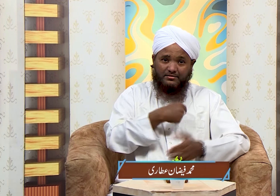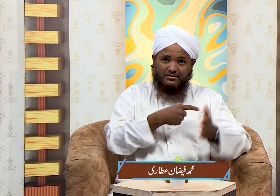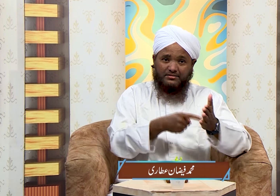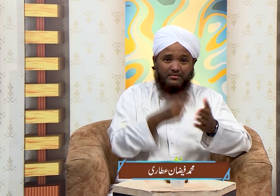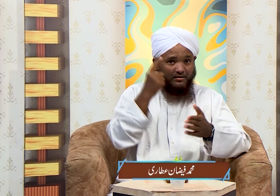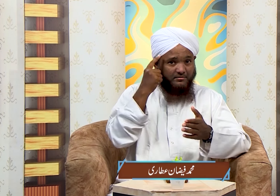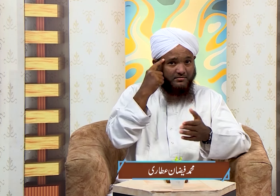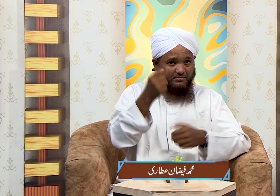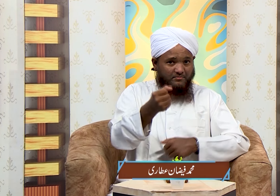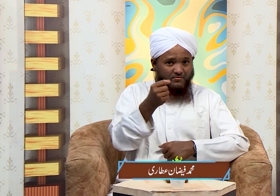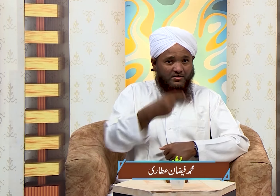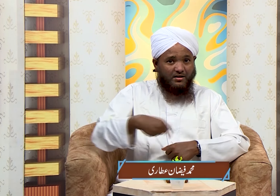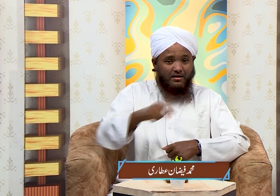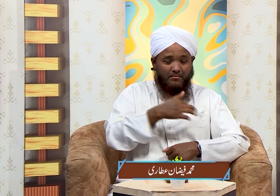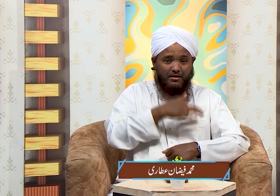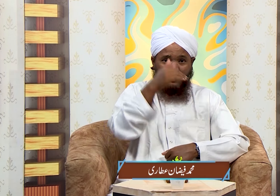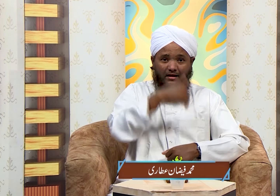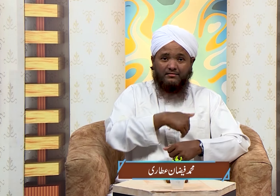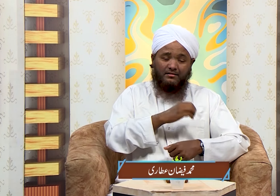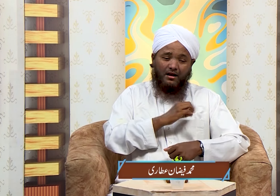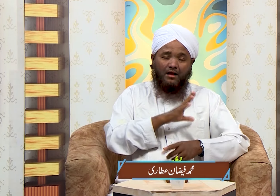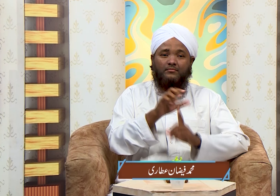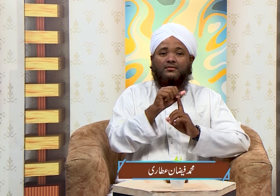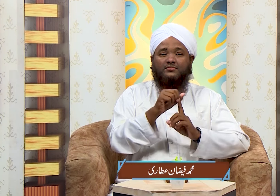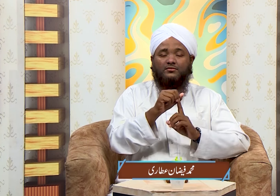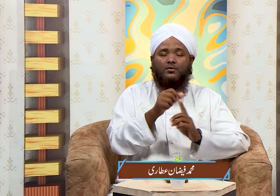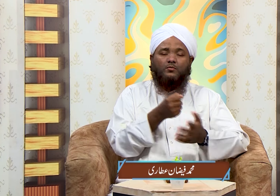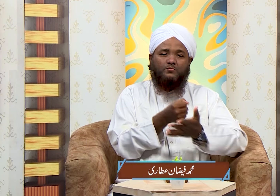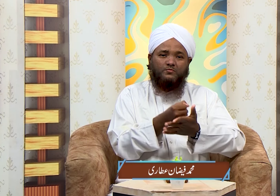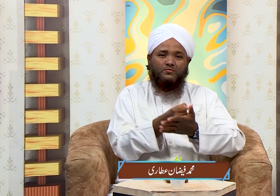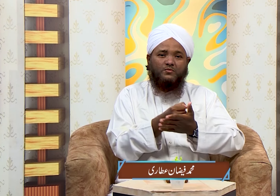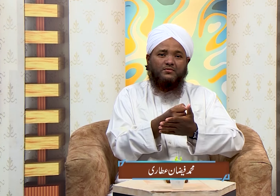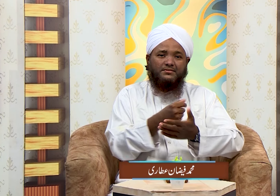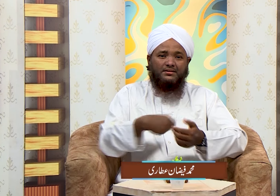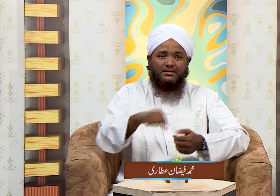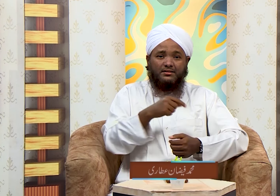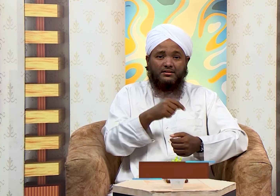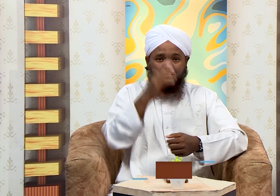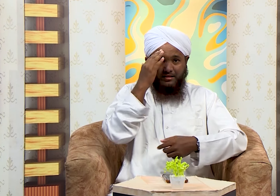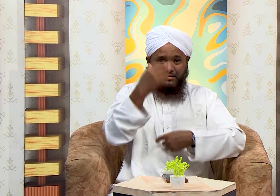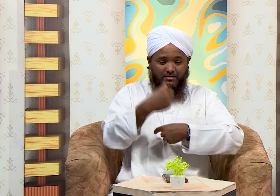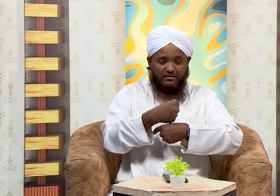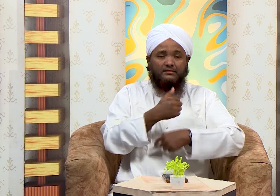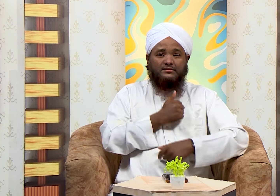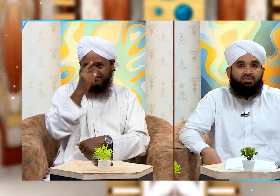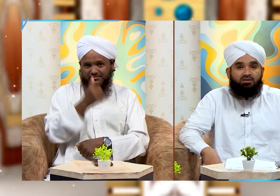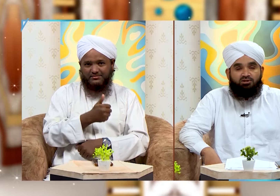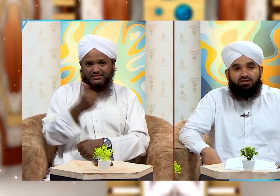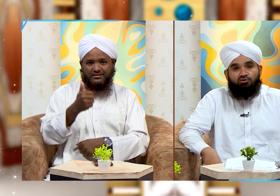انشاءاللہ اپنے اندر نرمی پیدا کرنی ہے اور کوشش کرنی ہے کہ ہم حلم کو لے کر آئیں صبر لے کر آئیں ابتدائی